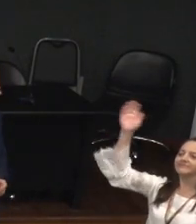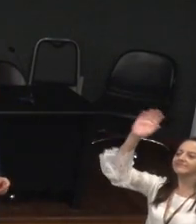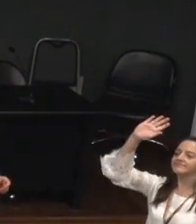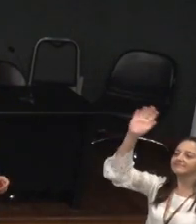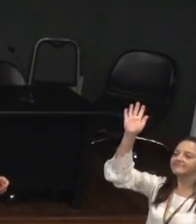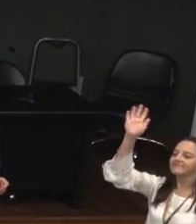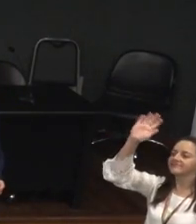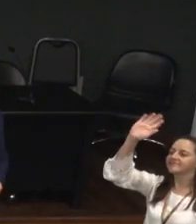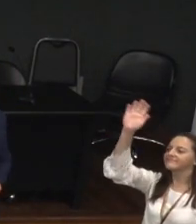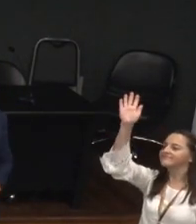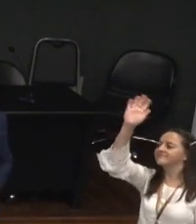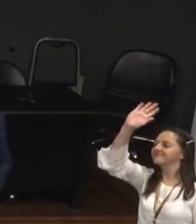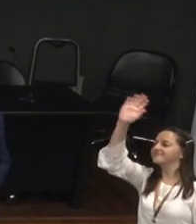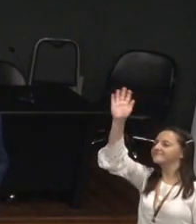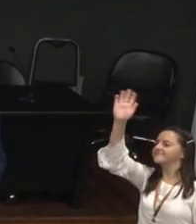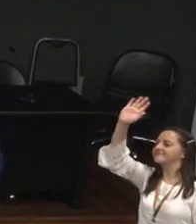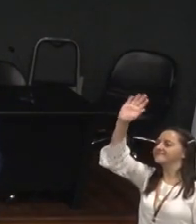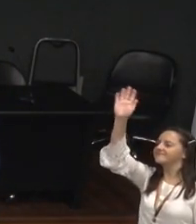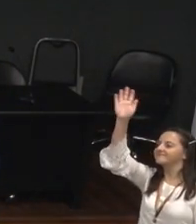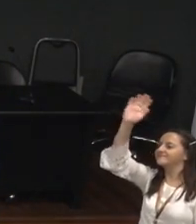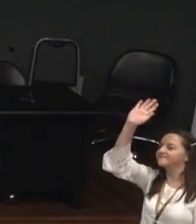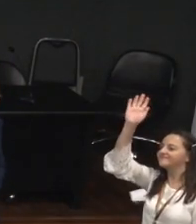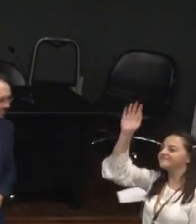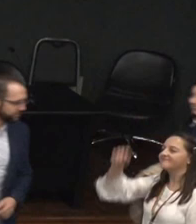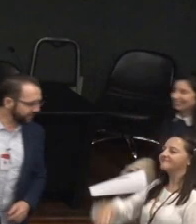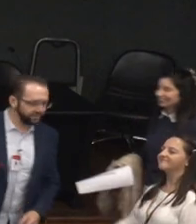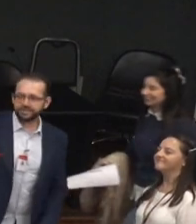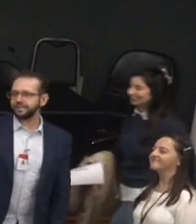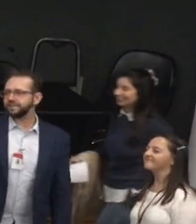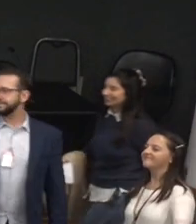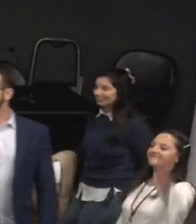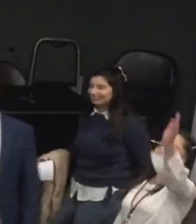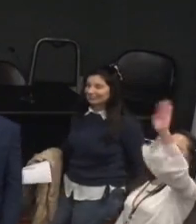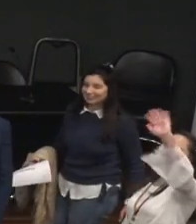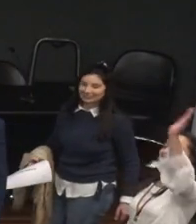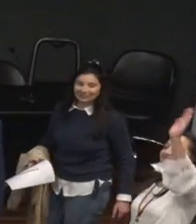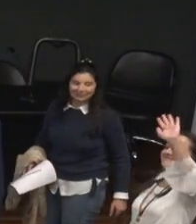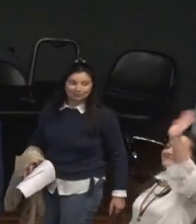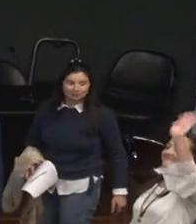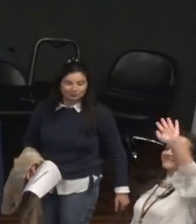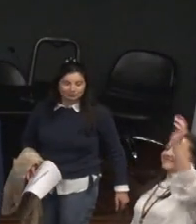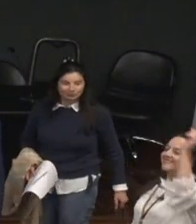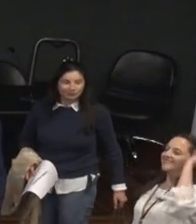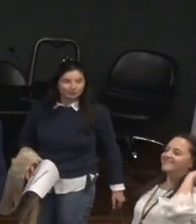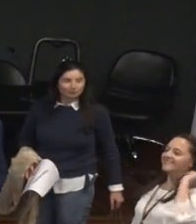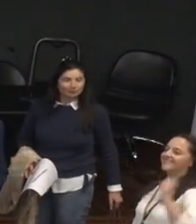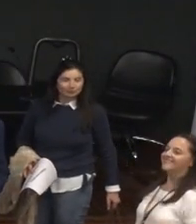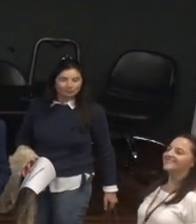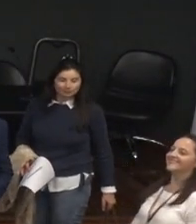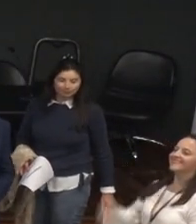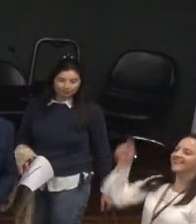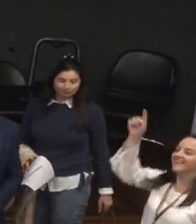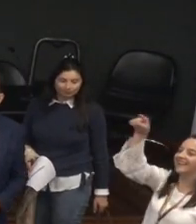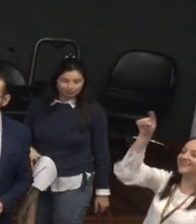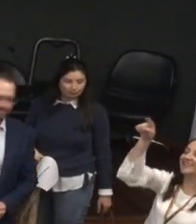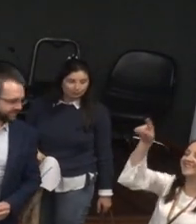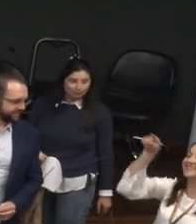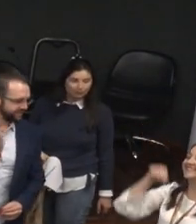Quantos grupos nós vamos ter aí? Tá meio que embolado aí esse... Quais são os